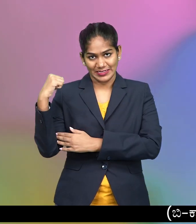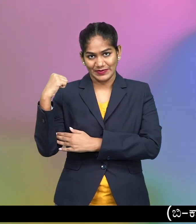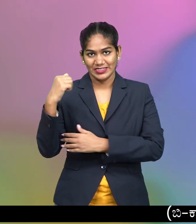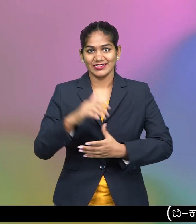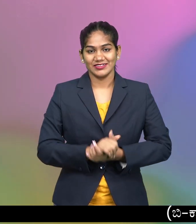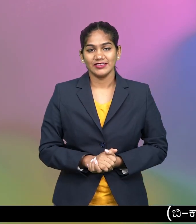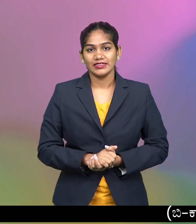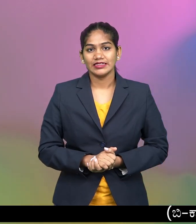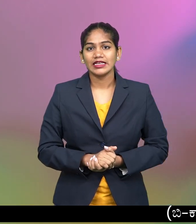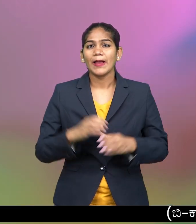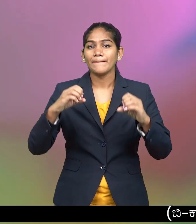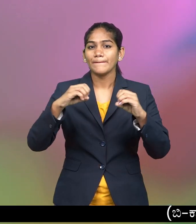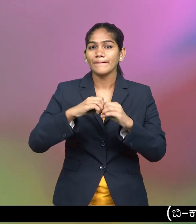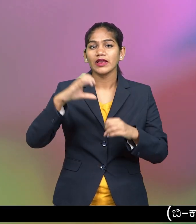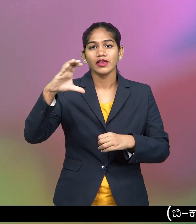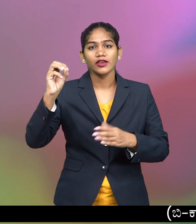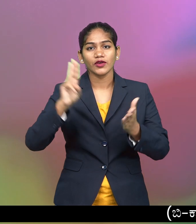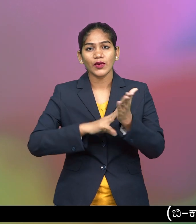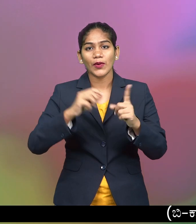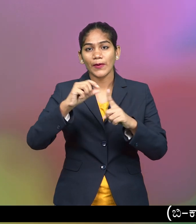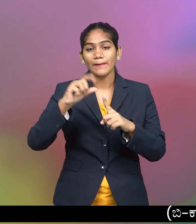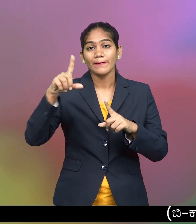ಬಿ ಕಾಂಪ್ಲೆಕ್ಸ್ ವಿಟಮಿನ್ ಸಿ.